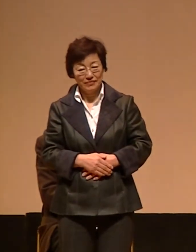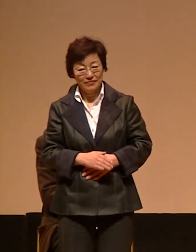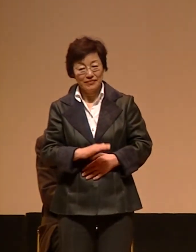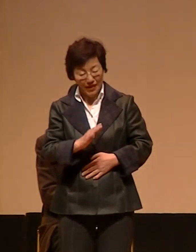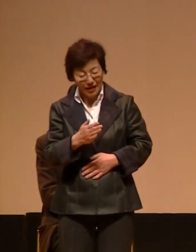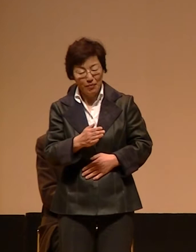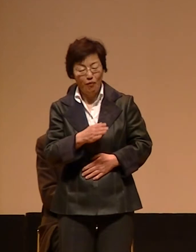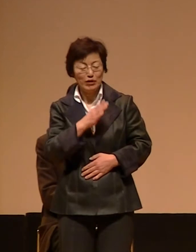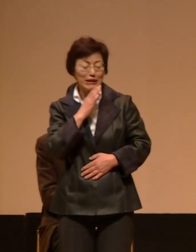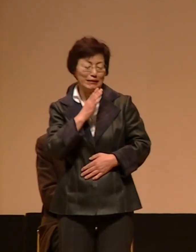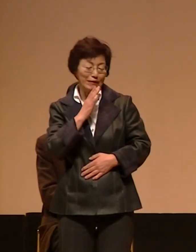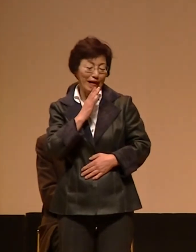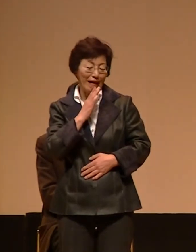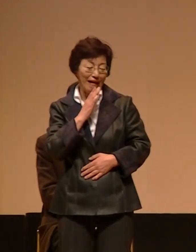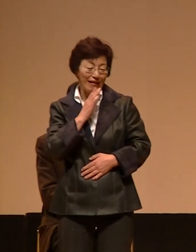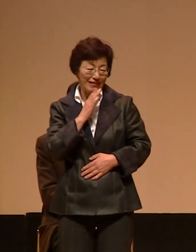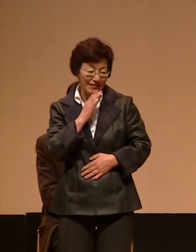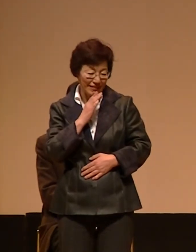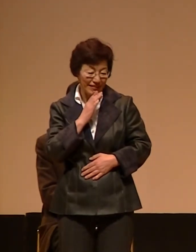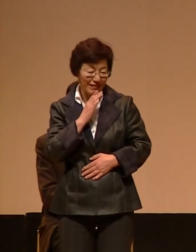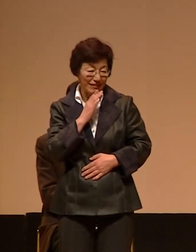は